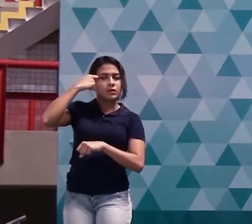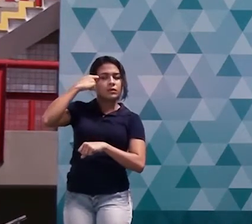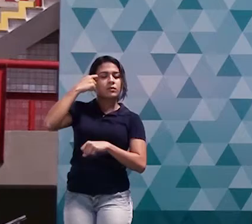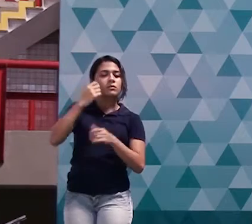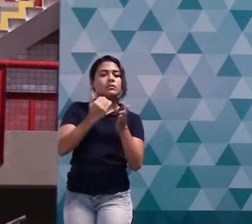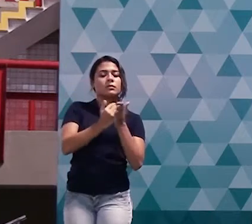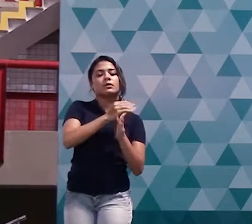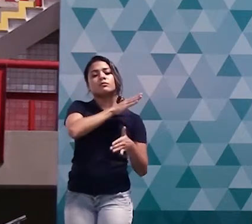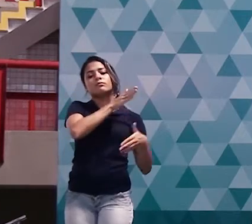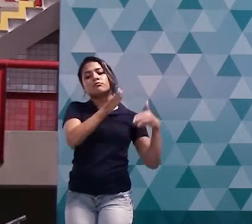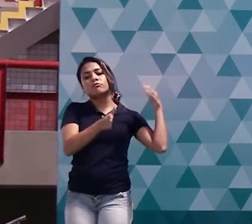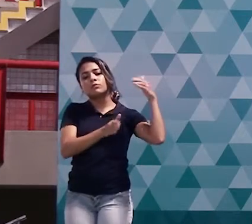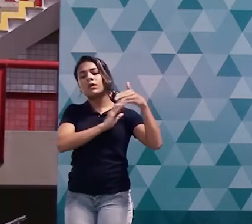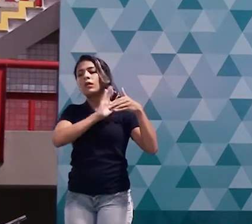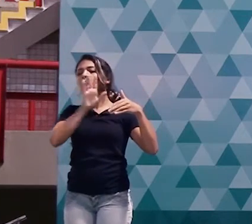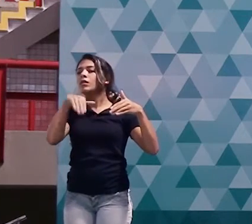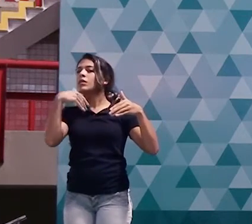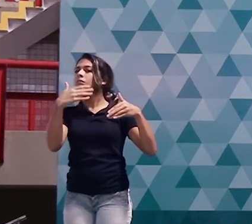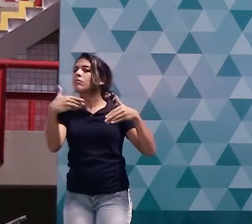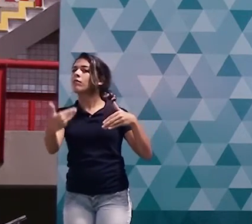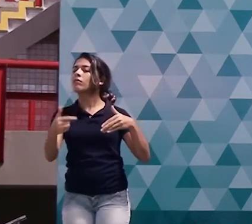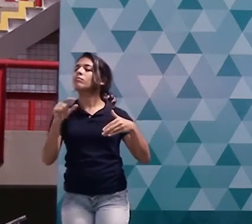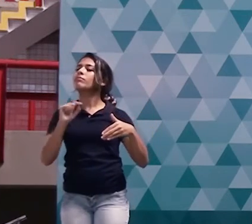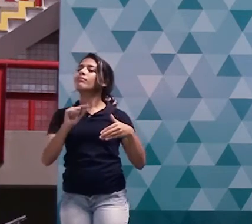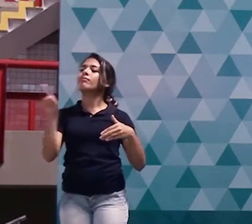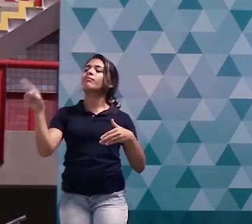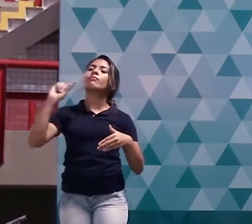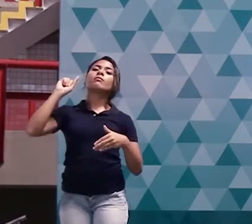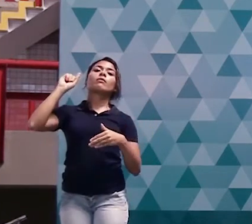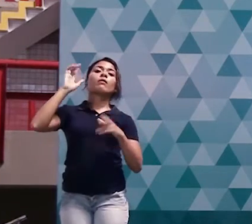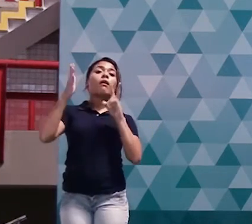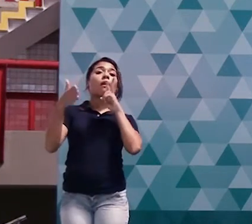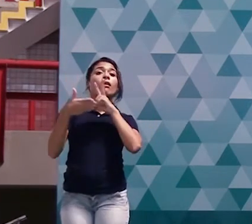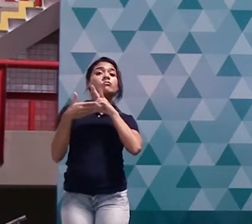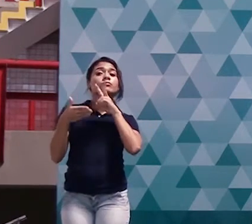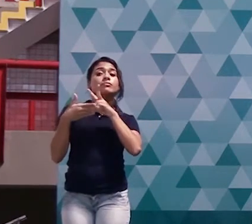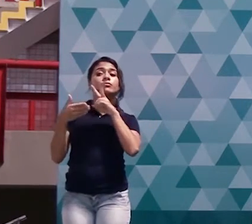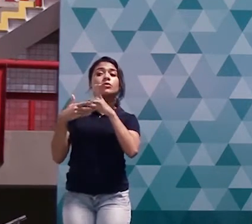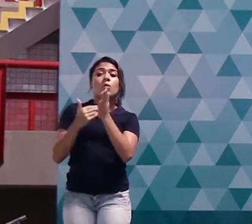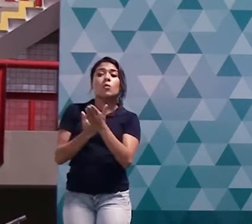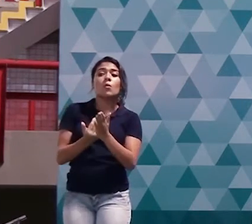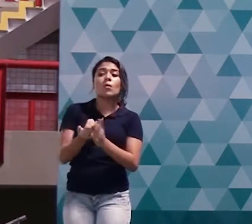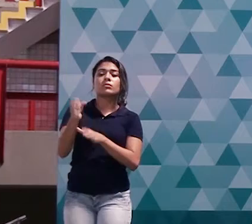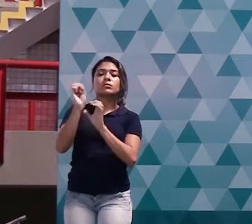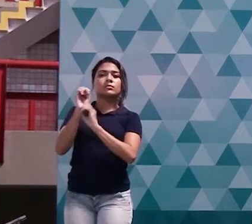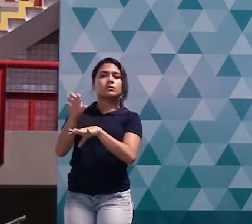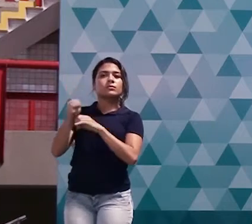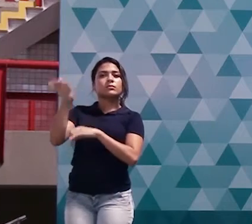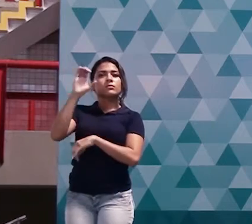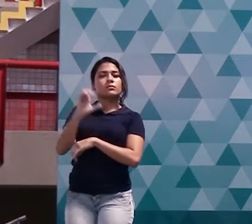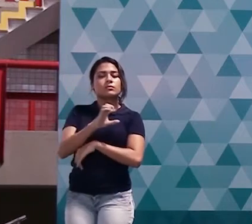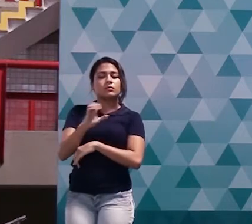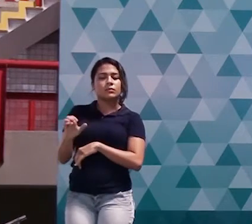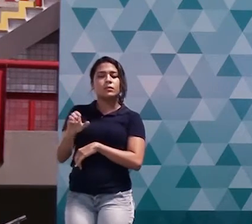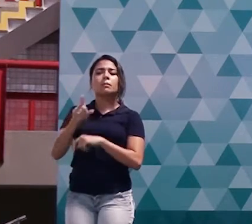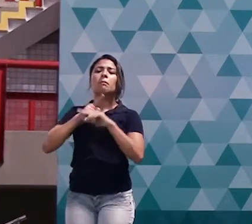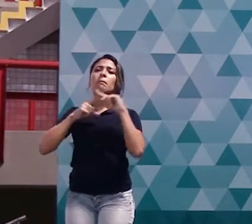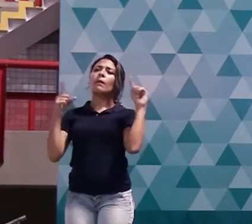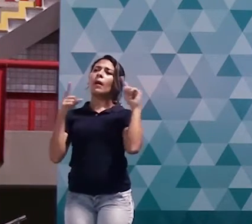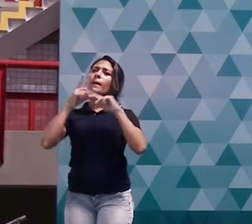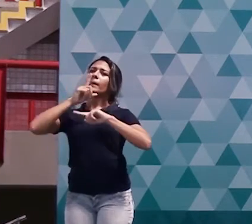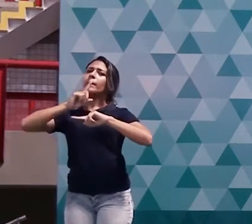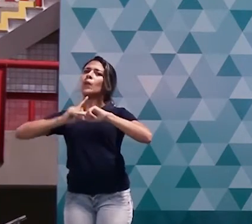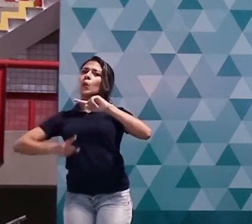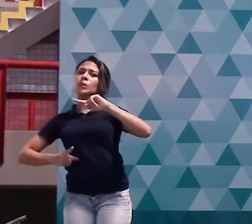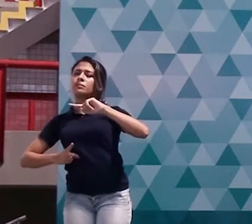indígena, junto com o processo agora de catequização. Mas uma coisa é ser proibido, outra